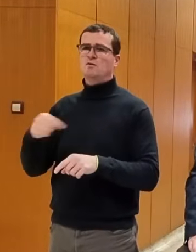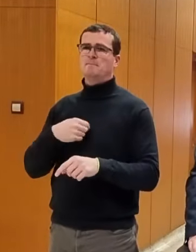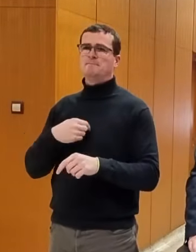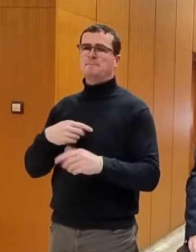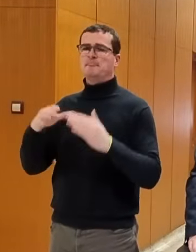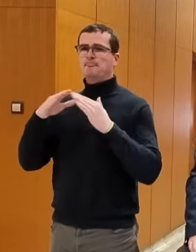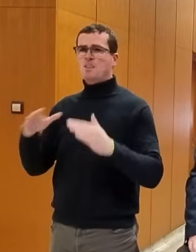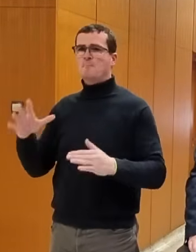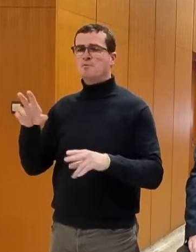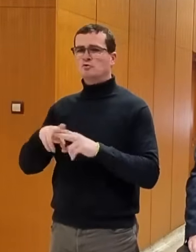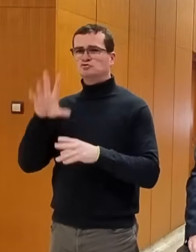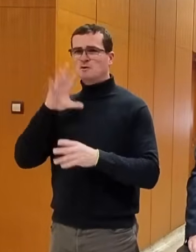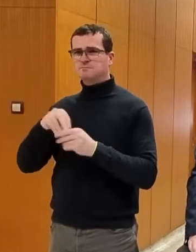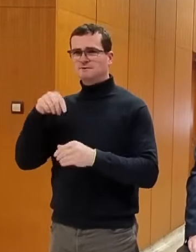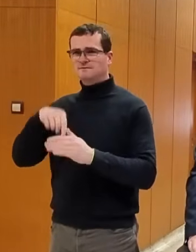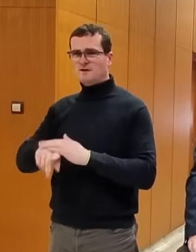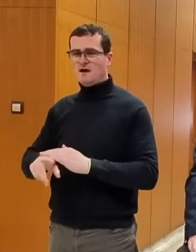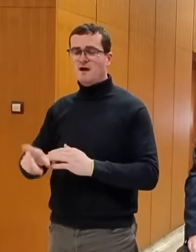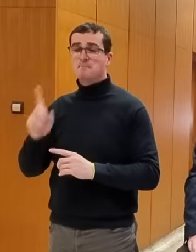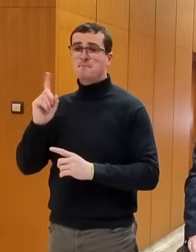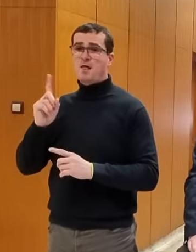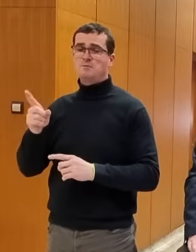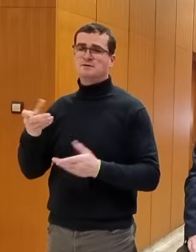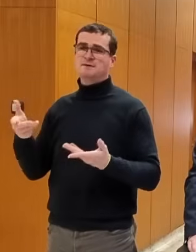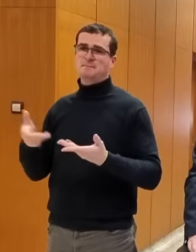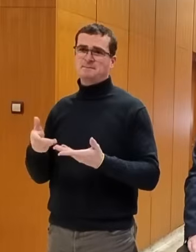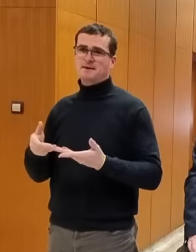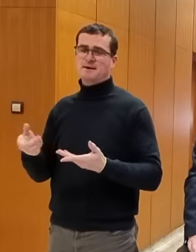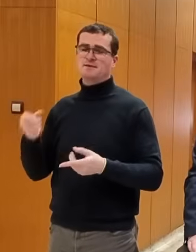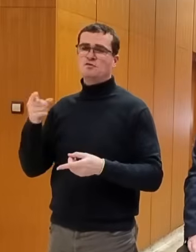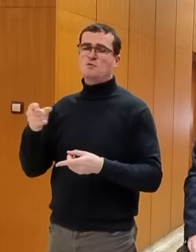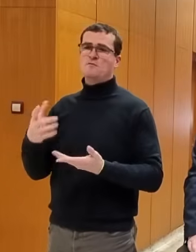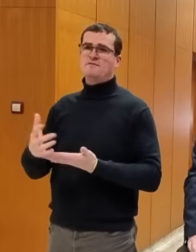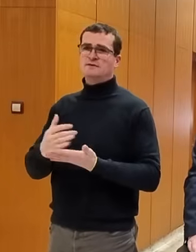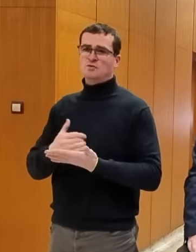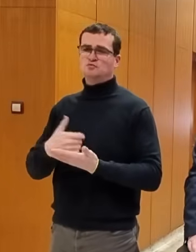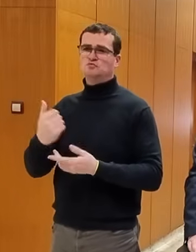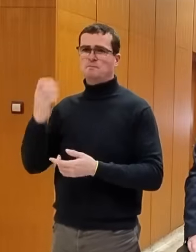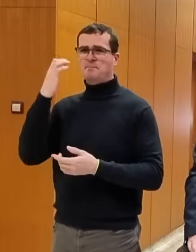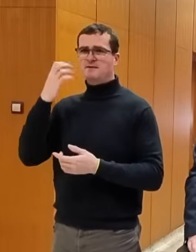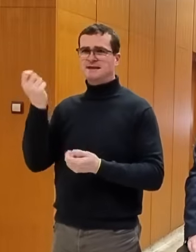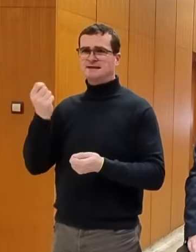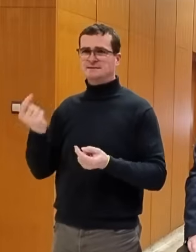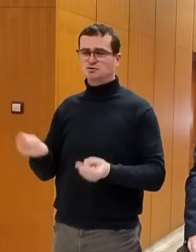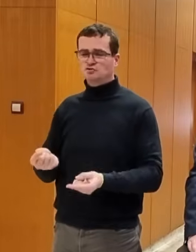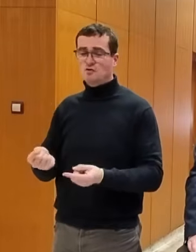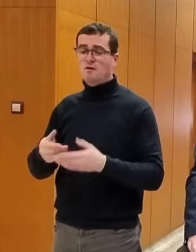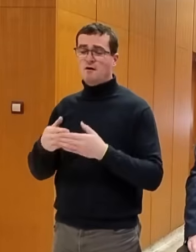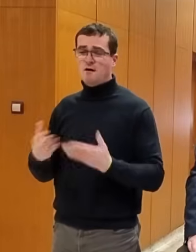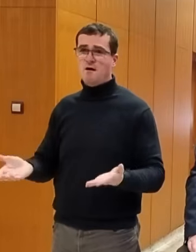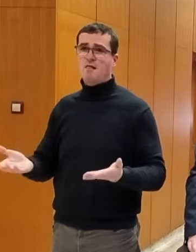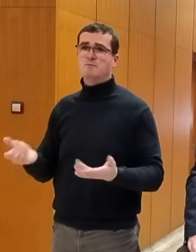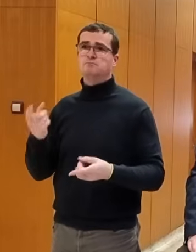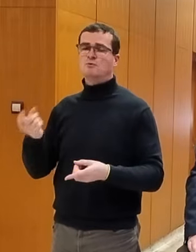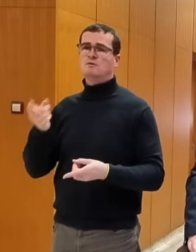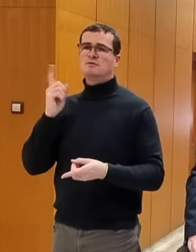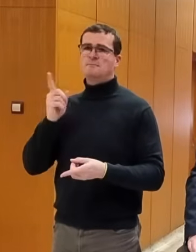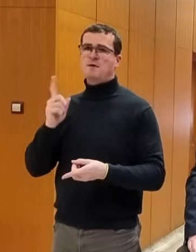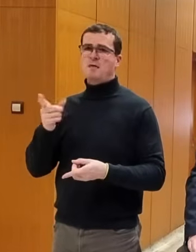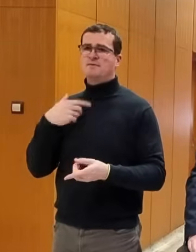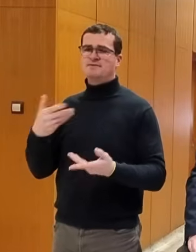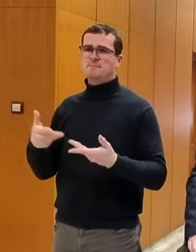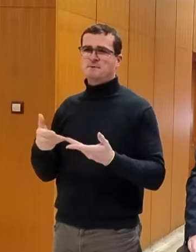povedzme dom, kde bývajú rodičia a tak ďalej. Čiže malo by to byť primerané tomu výnosu, ktorý získal páchateľ z trestnej činnosti, respektíve zjavne, nemalo by to byť